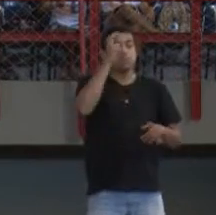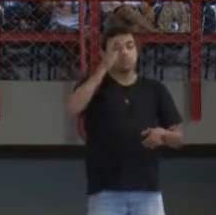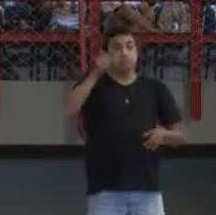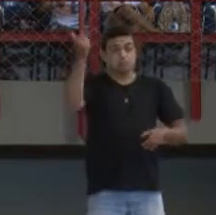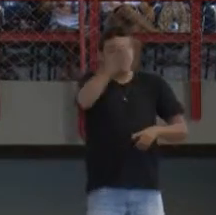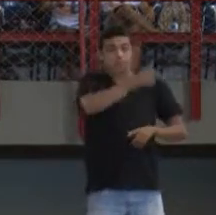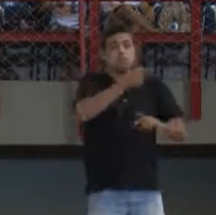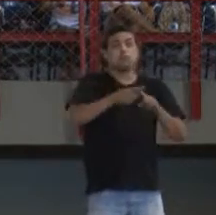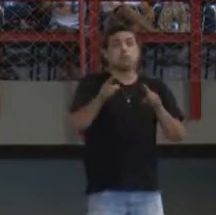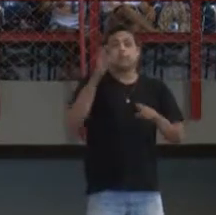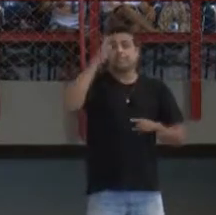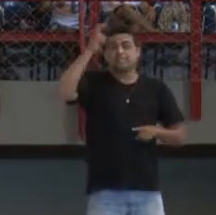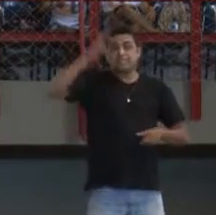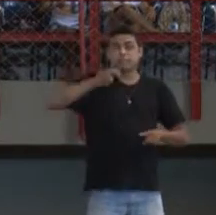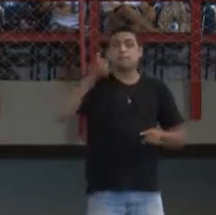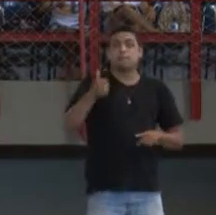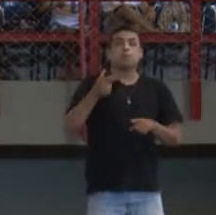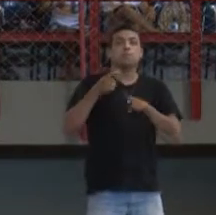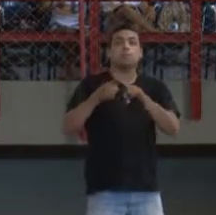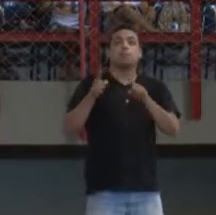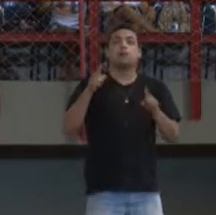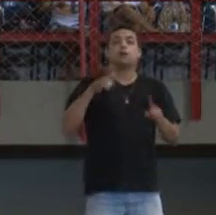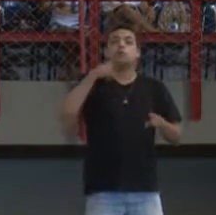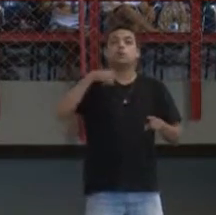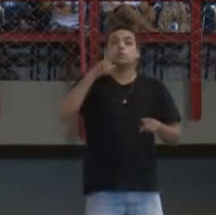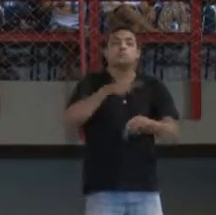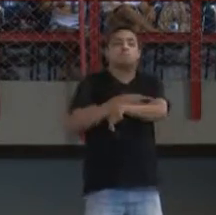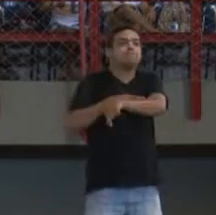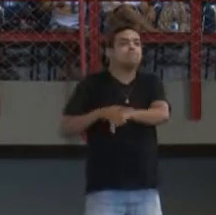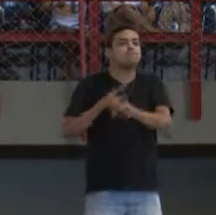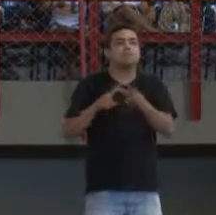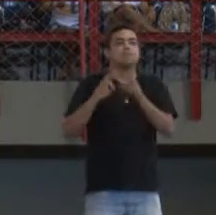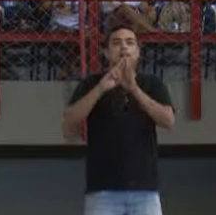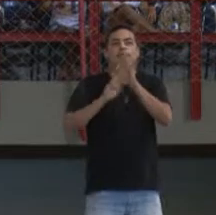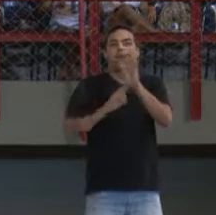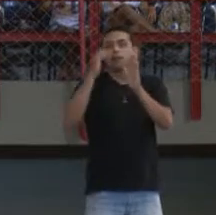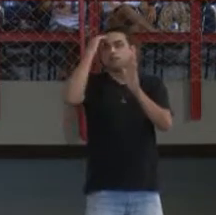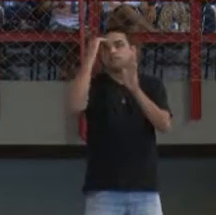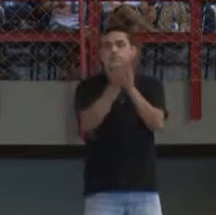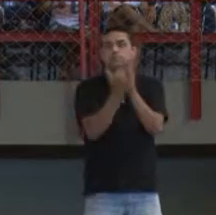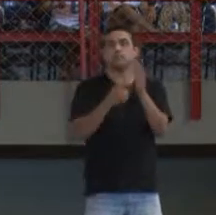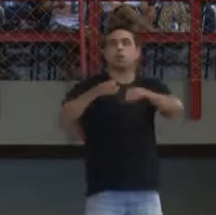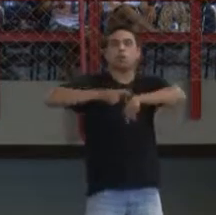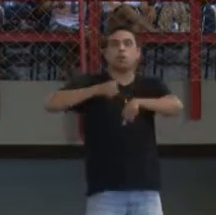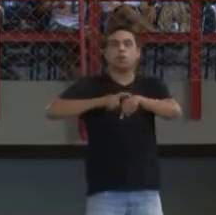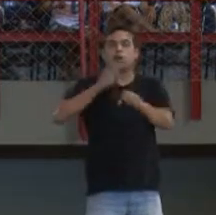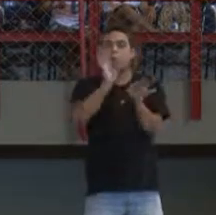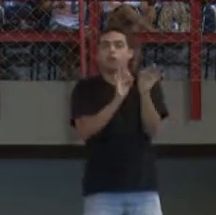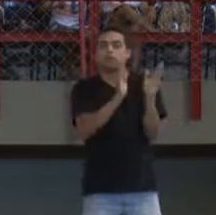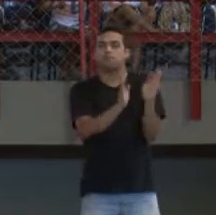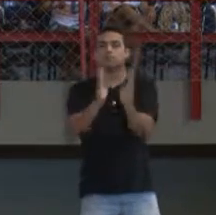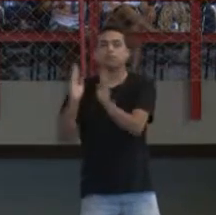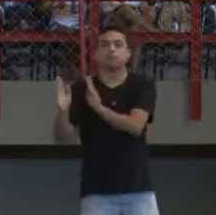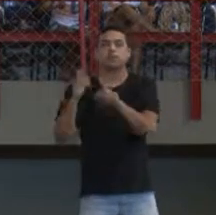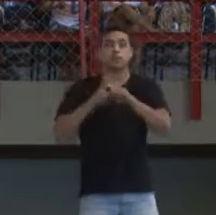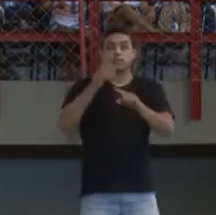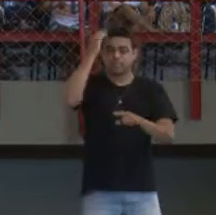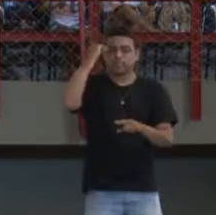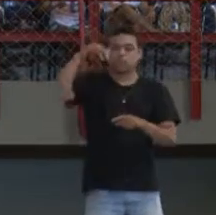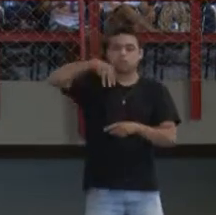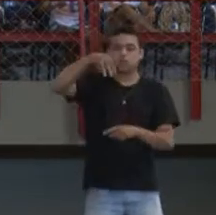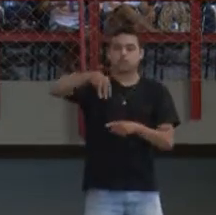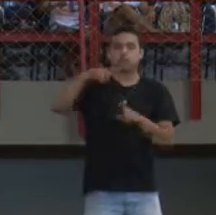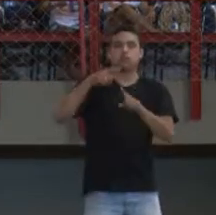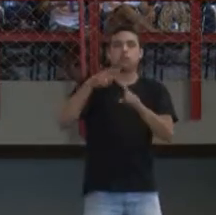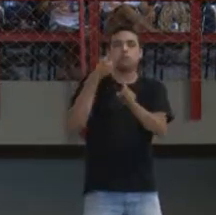cara é tão inteligente que ele não é disciplinado, ele não tem uma rotina. Tipo, ele é muito bom em matemática, por